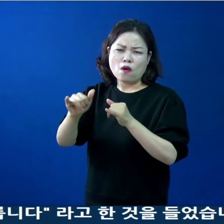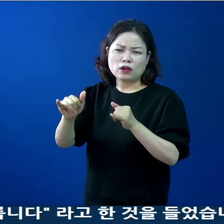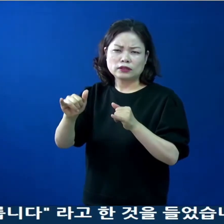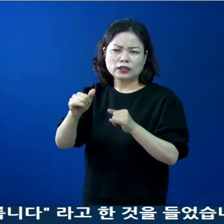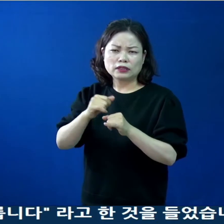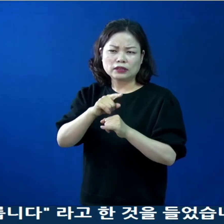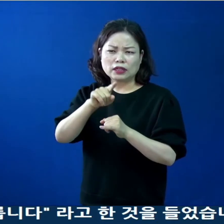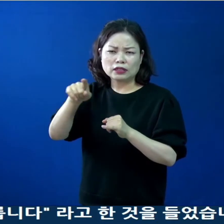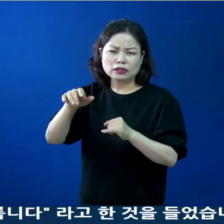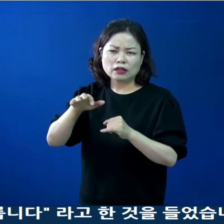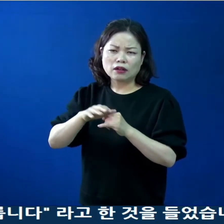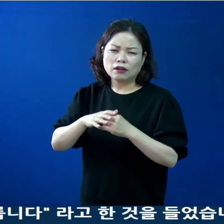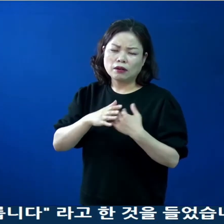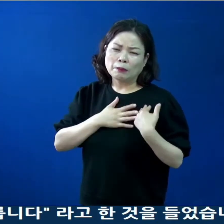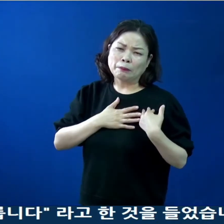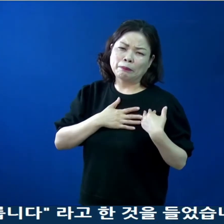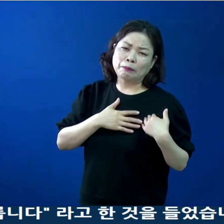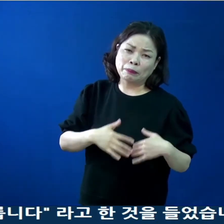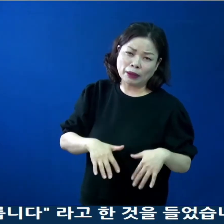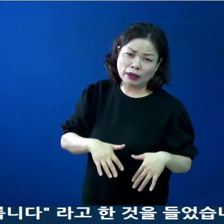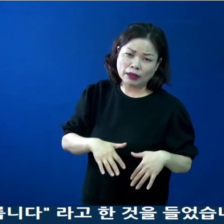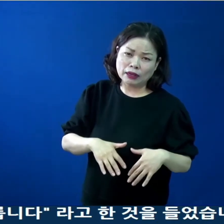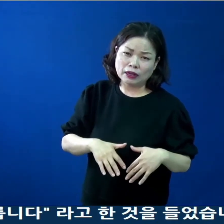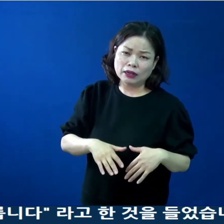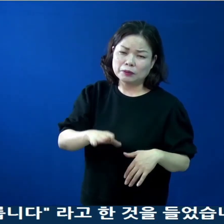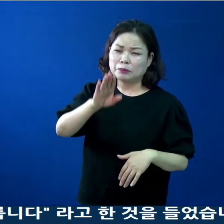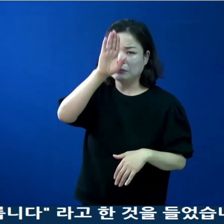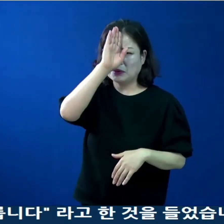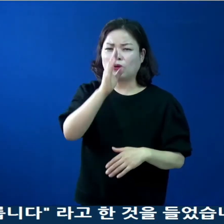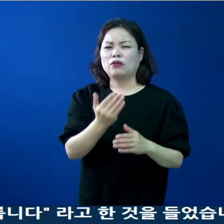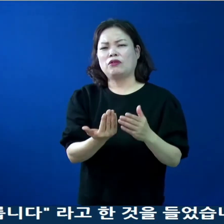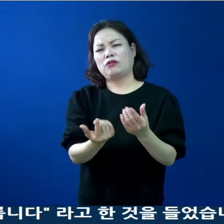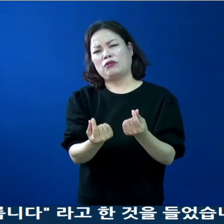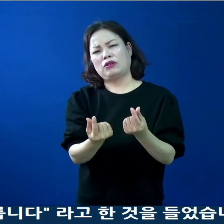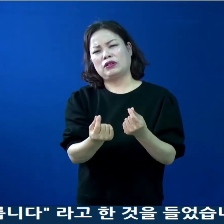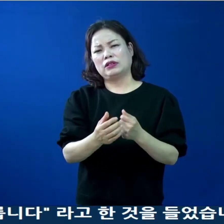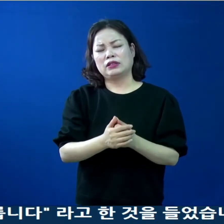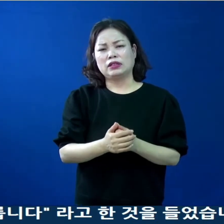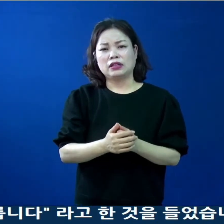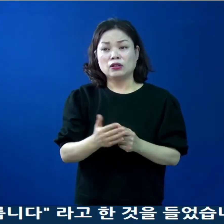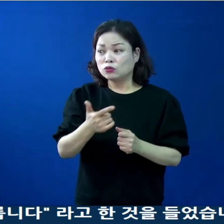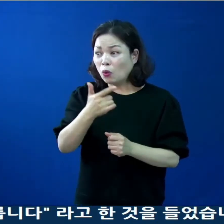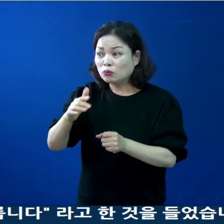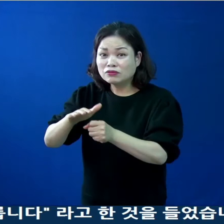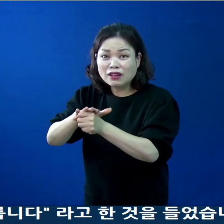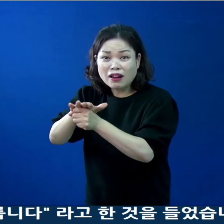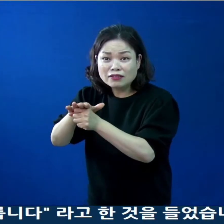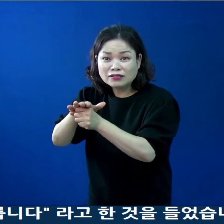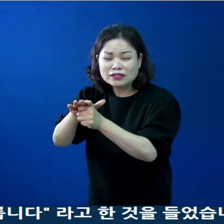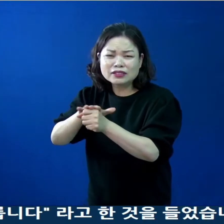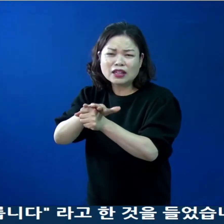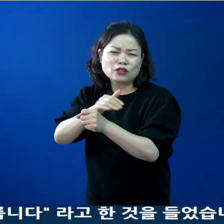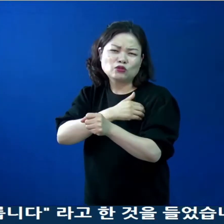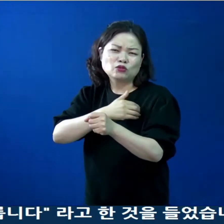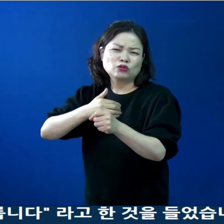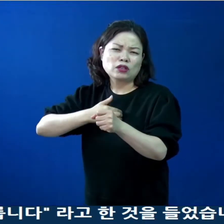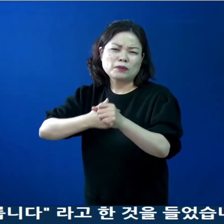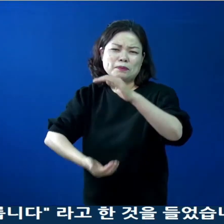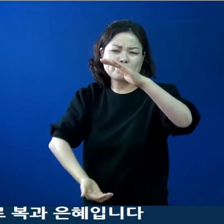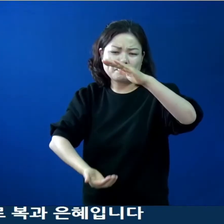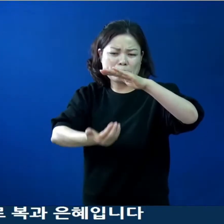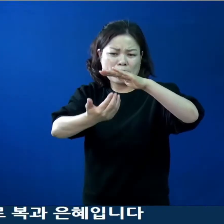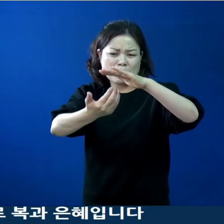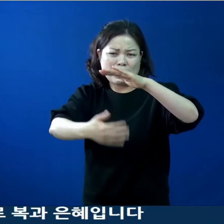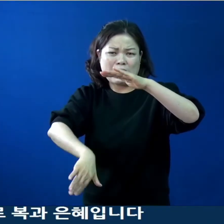쇠약하다고까지 고백하고 있습니다. 마치 상사병과 같은 것입니다. 너무너무 사랑하는데 그 사랑이 충족되거나 이루어지지 않을